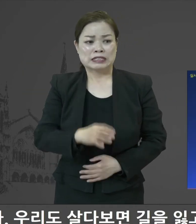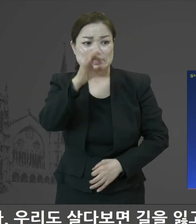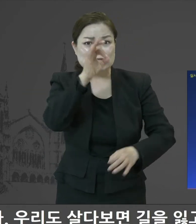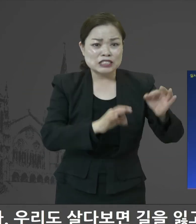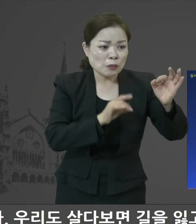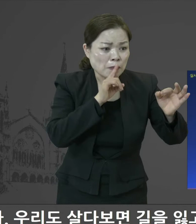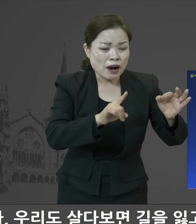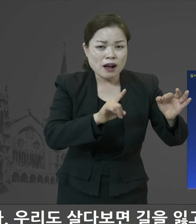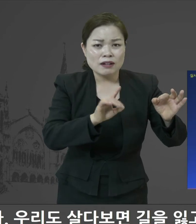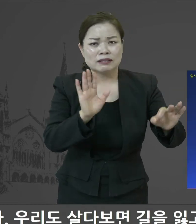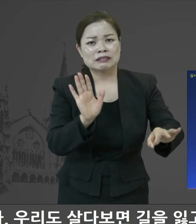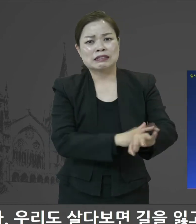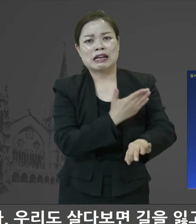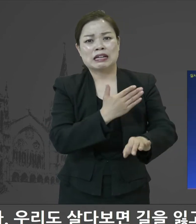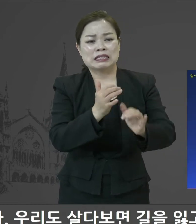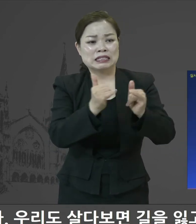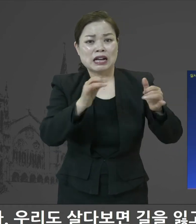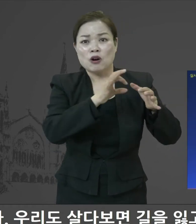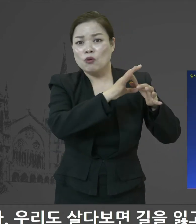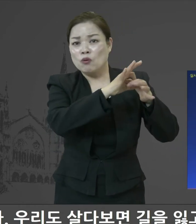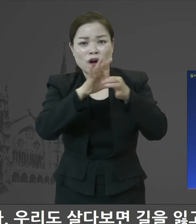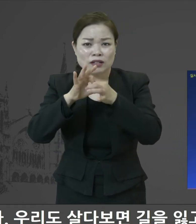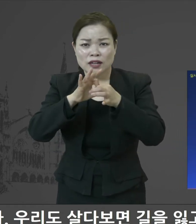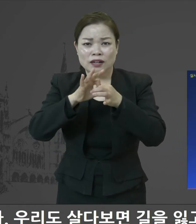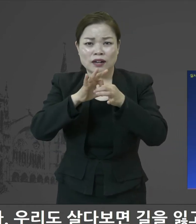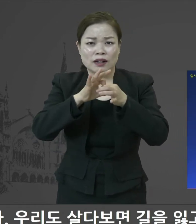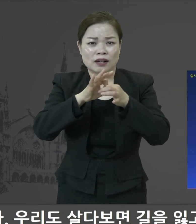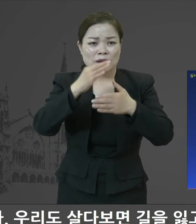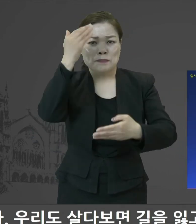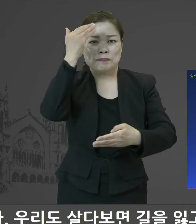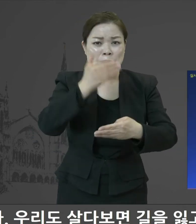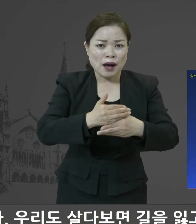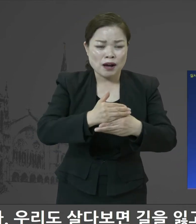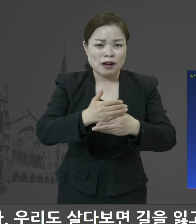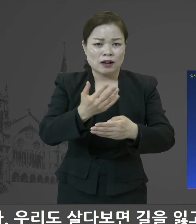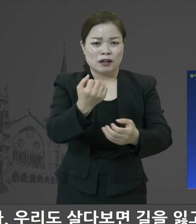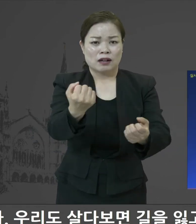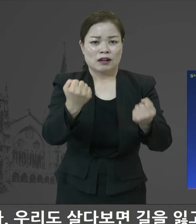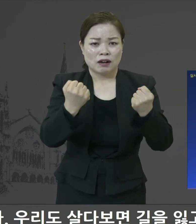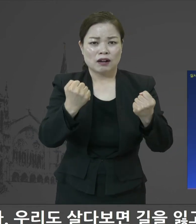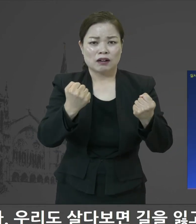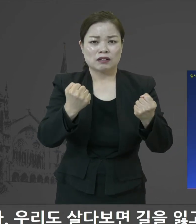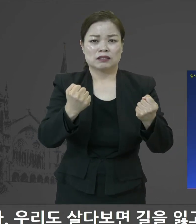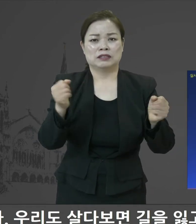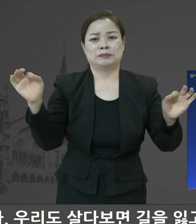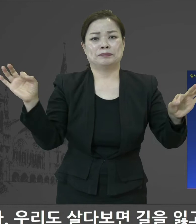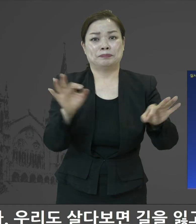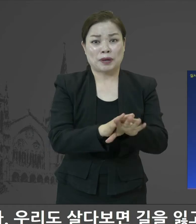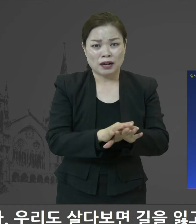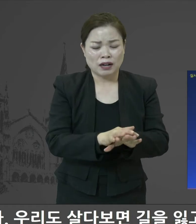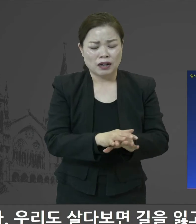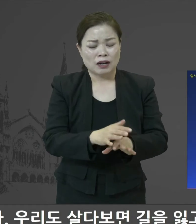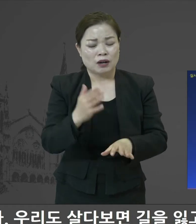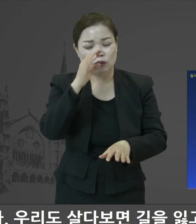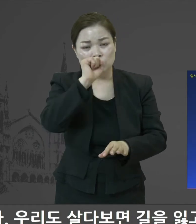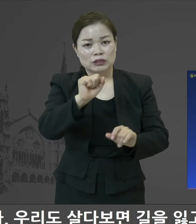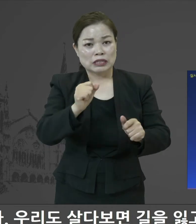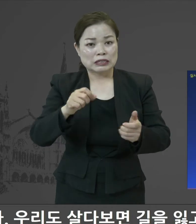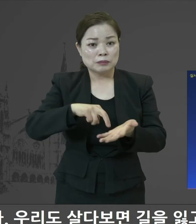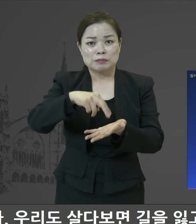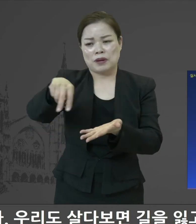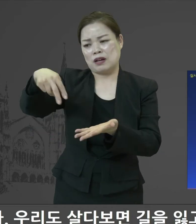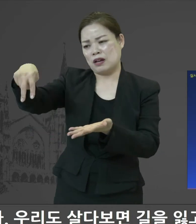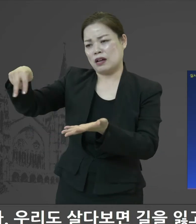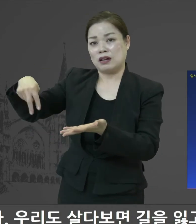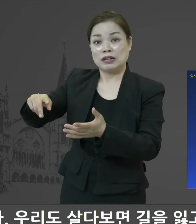실수로 말 한마디 해서 인간관계가 막히고 건강을 잃게 되는 어려움에 처할 때가 있습니다. 길을 잃어버린 거죠.